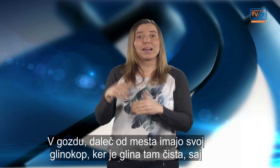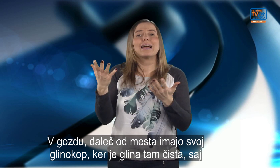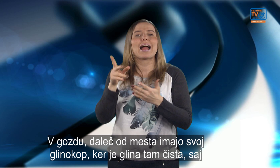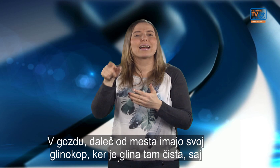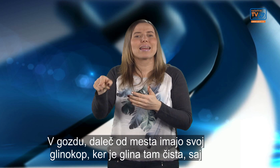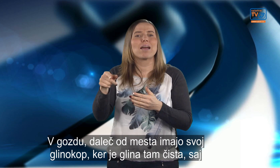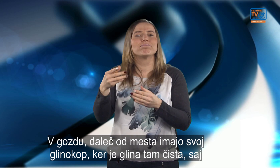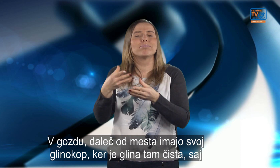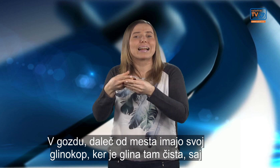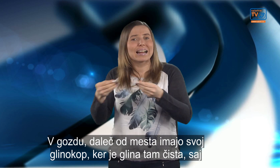glino preverijo.